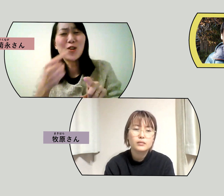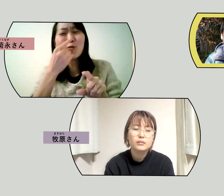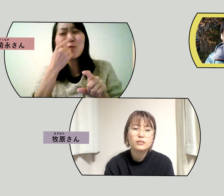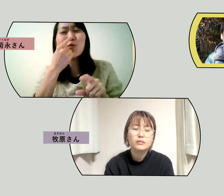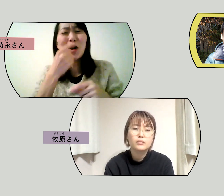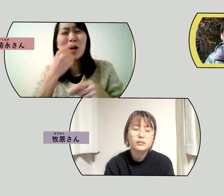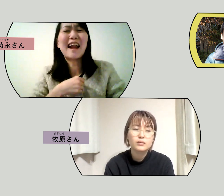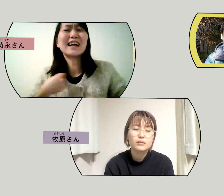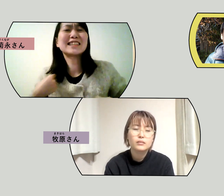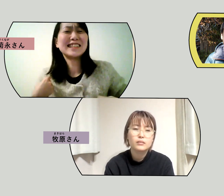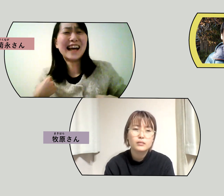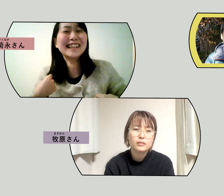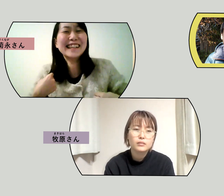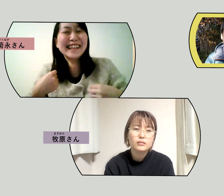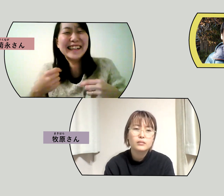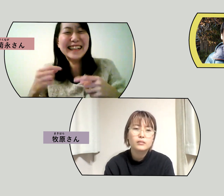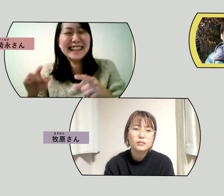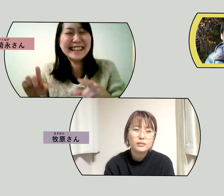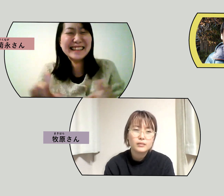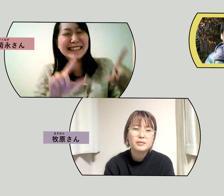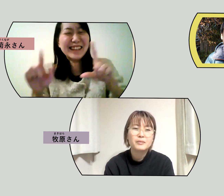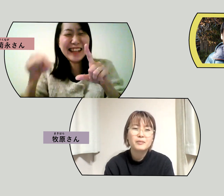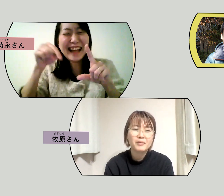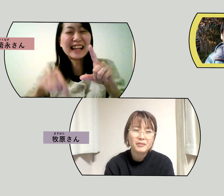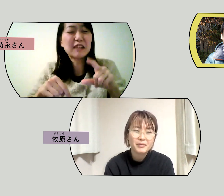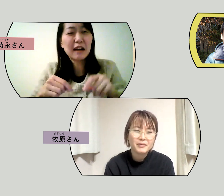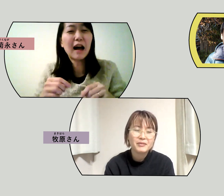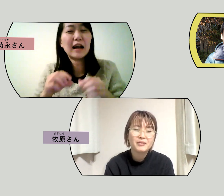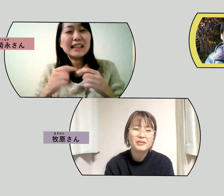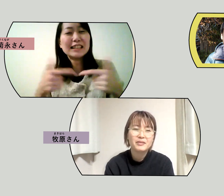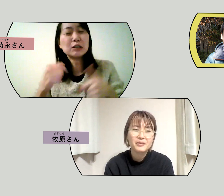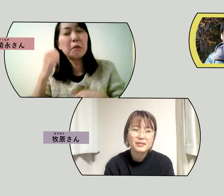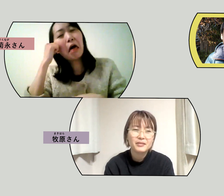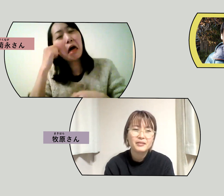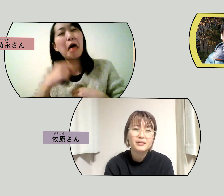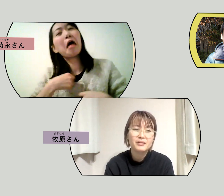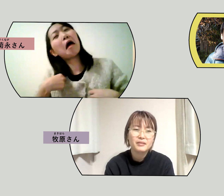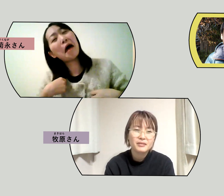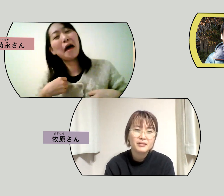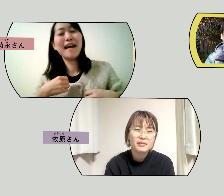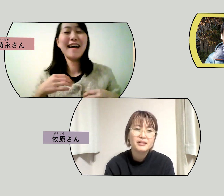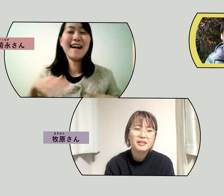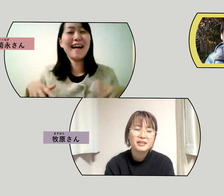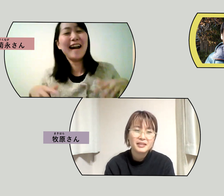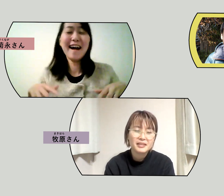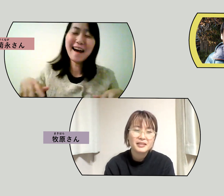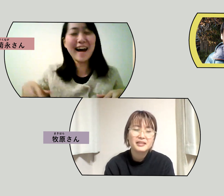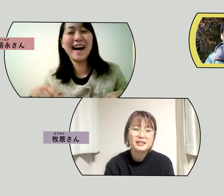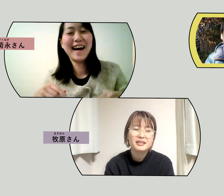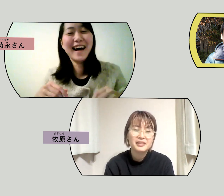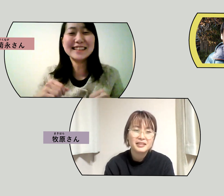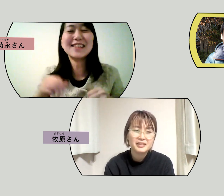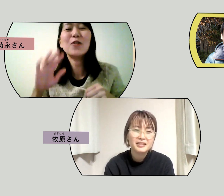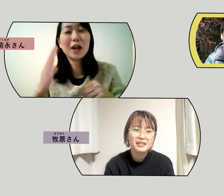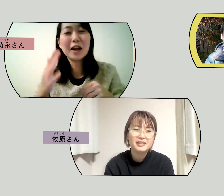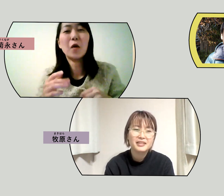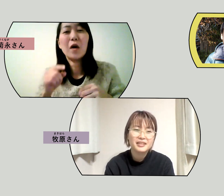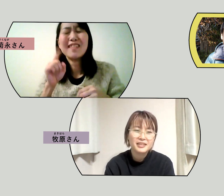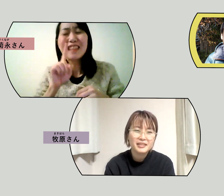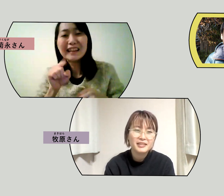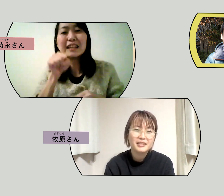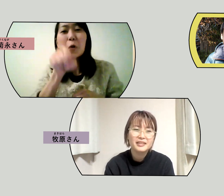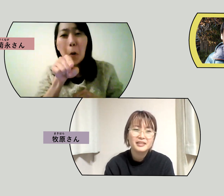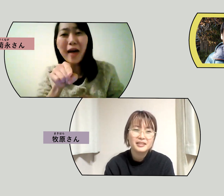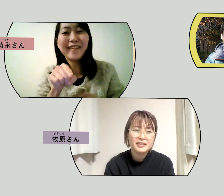られる普段だと私はすごくだらしがない人間なので生活の中では色々だらしなく過ごしてるんです